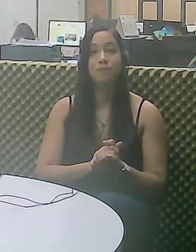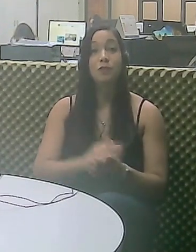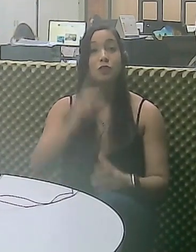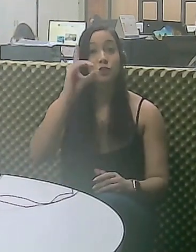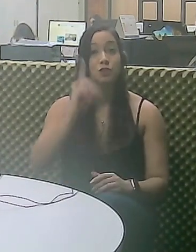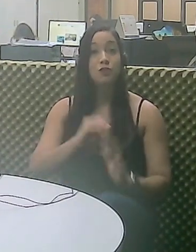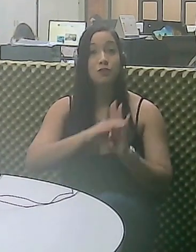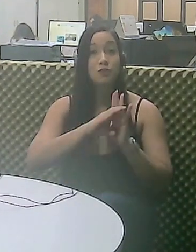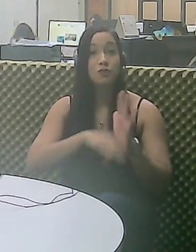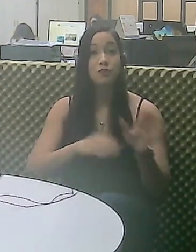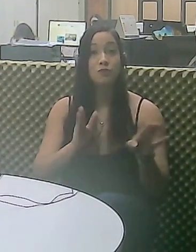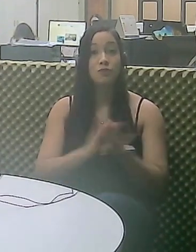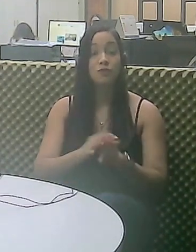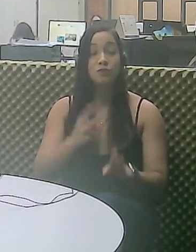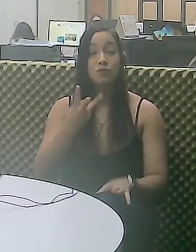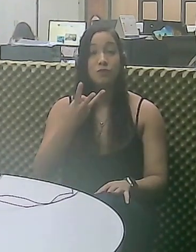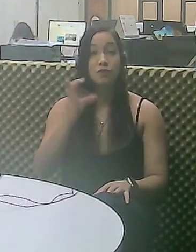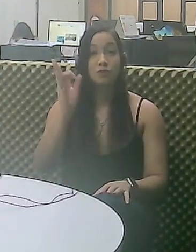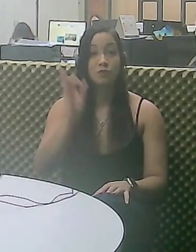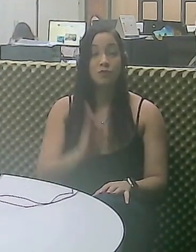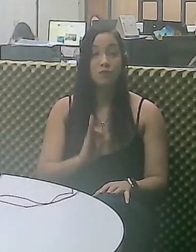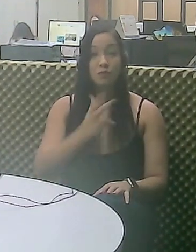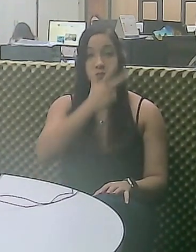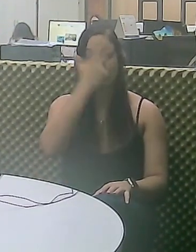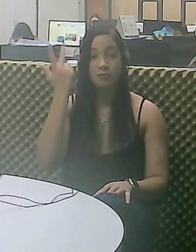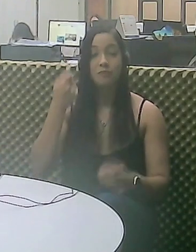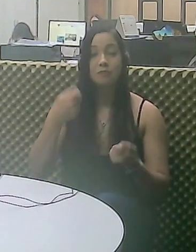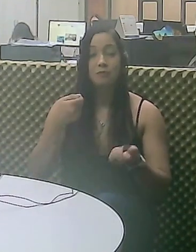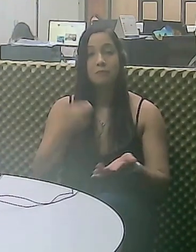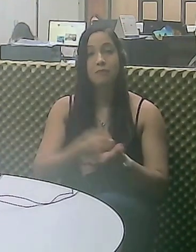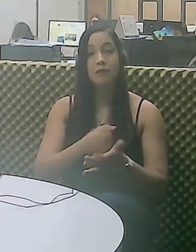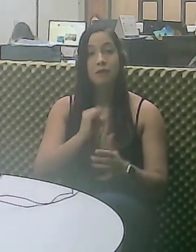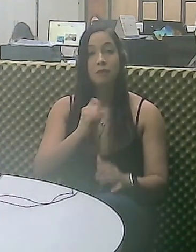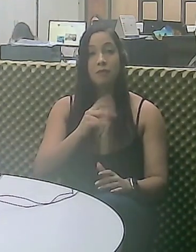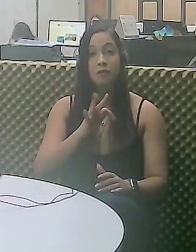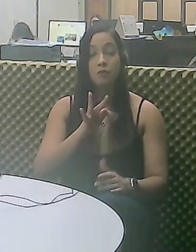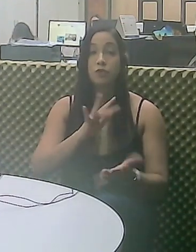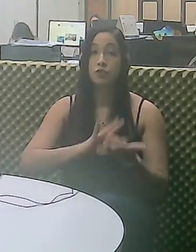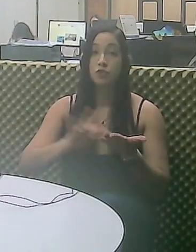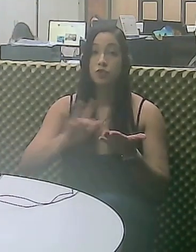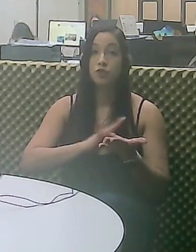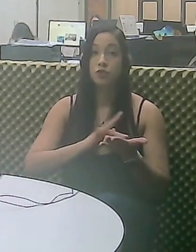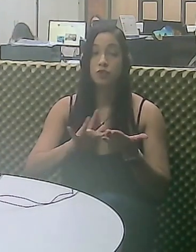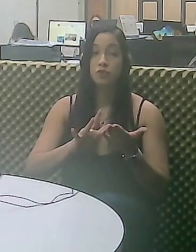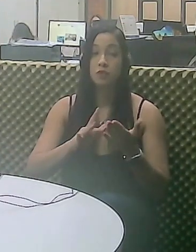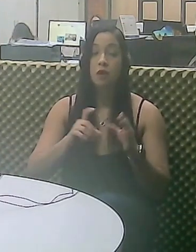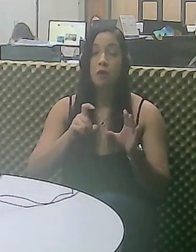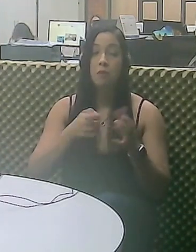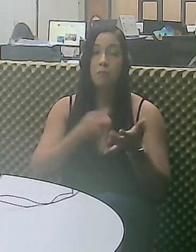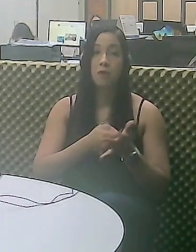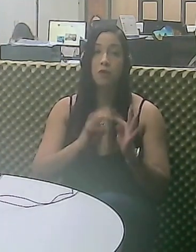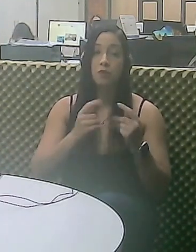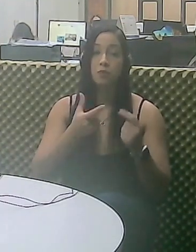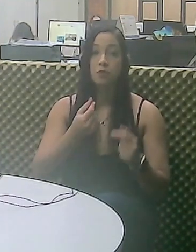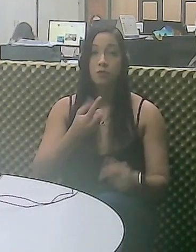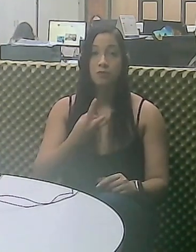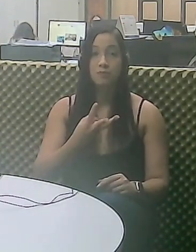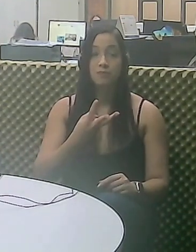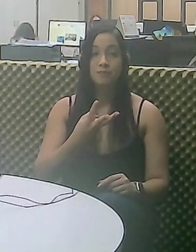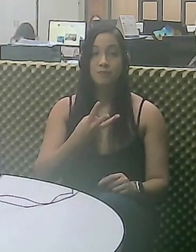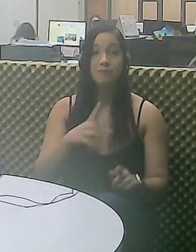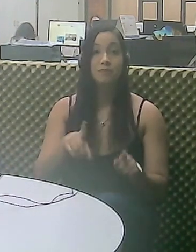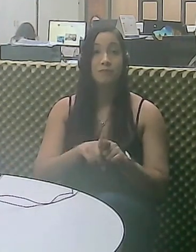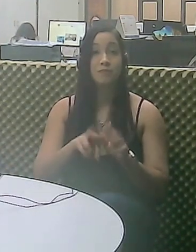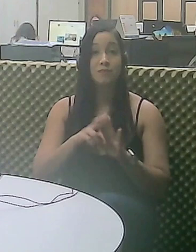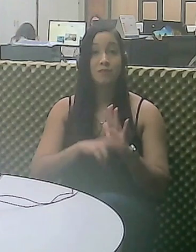direito ao desconto de até 3%, o contribuinte precisa aderir ao IPTU digital e estar adimplente no ano de 2023.